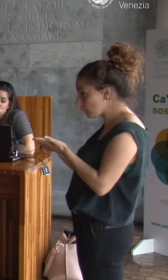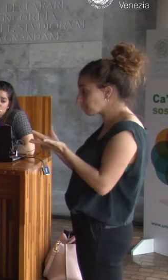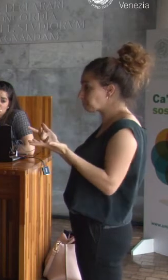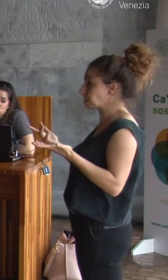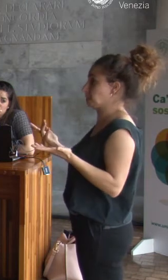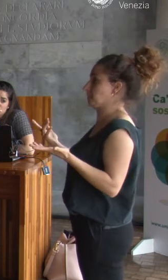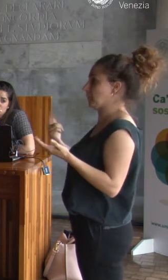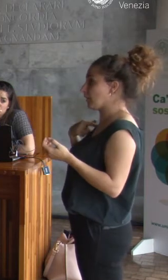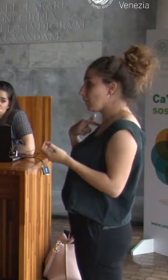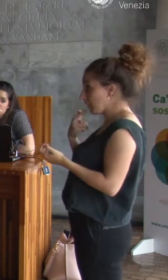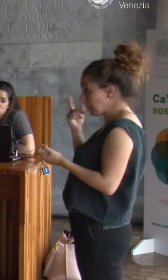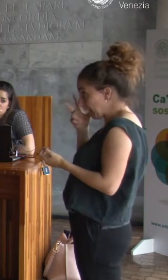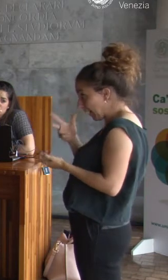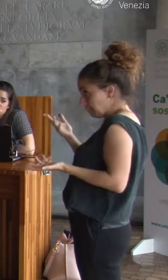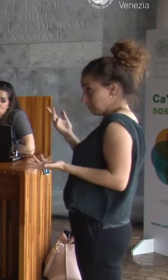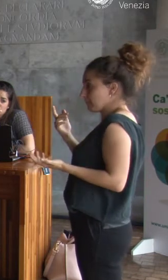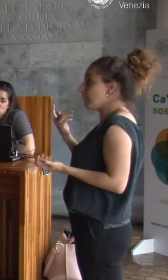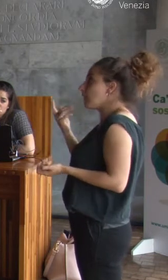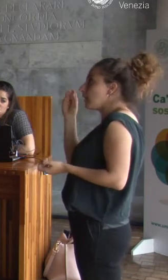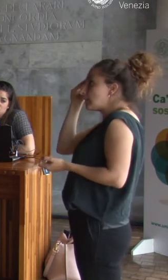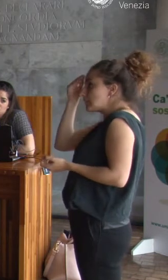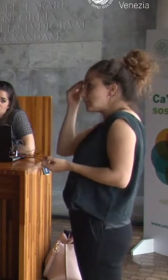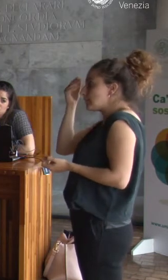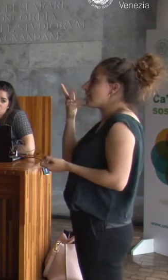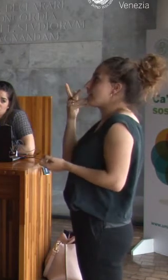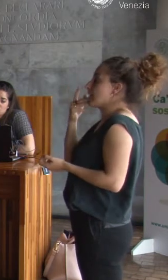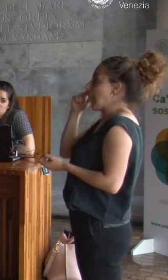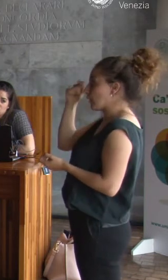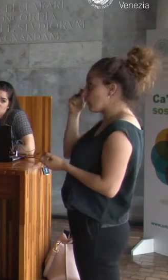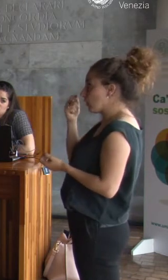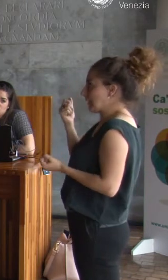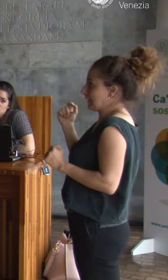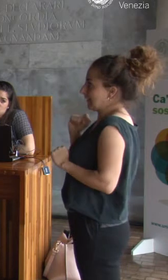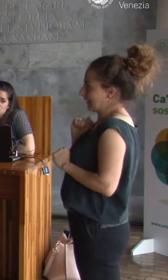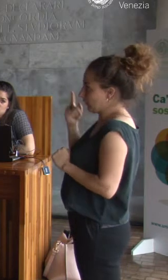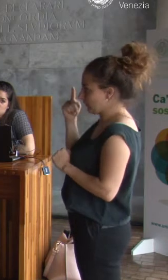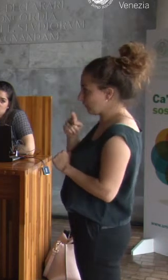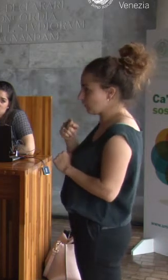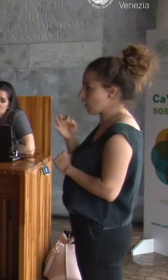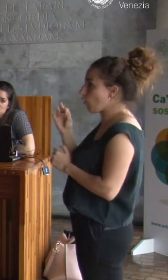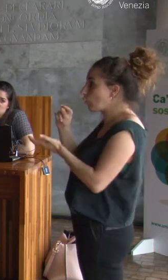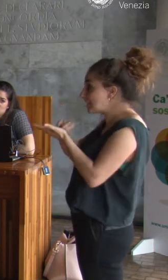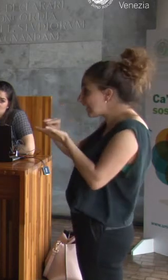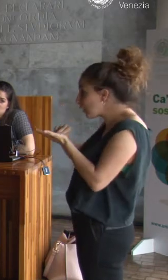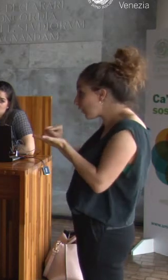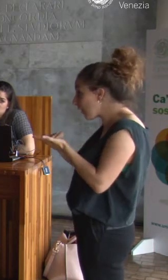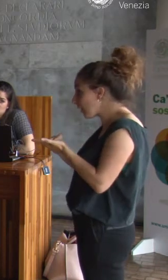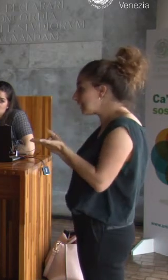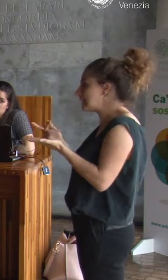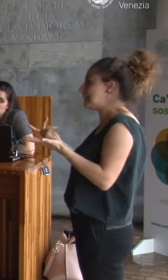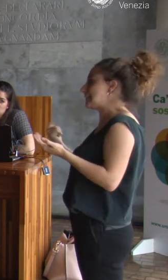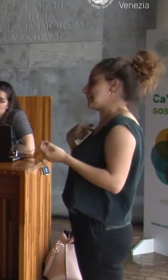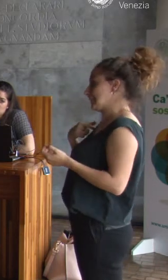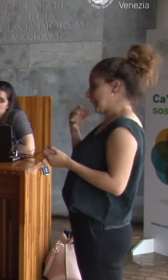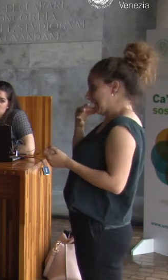se ci sono portato. Il mio sogno sarebbe l'attore, ma temo sarà difficile. Oppure lo scrittore. Ma non so